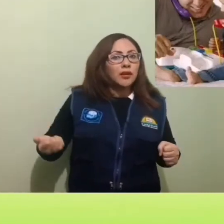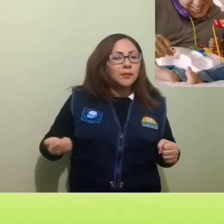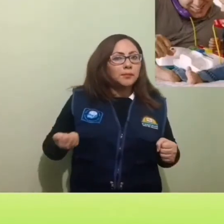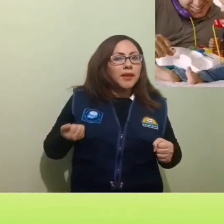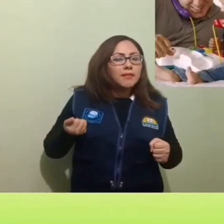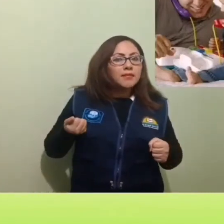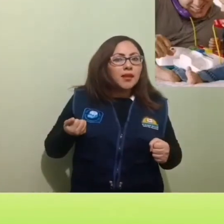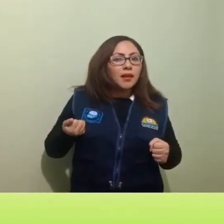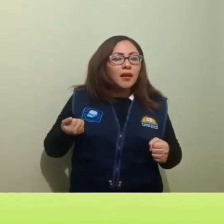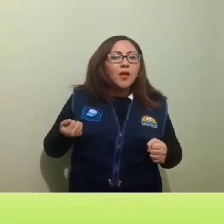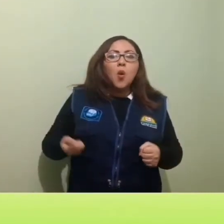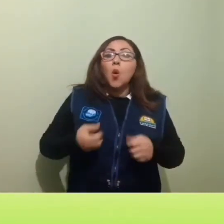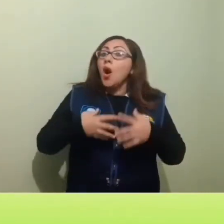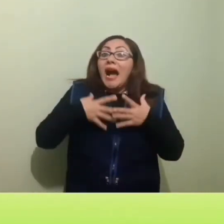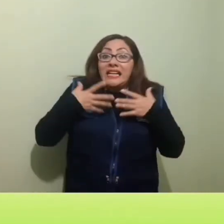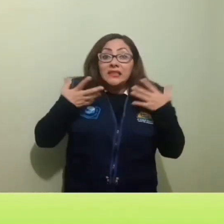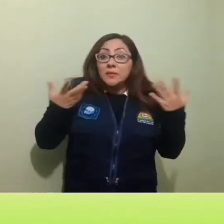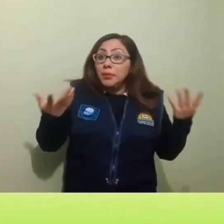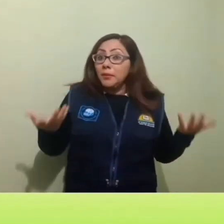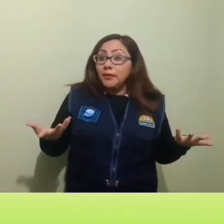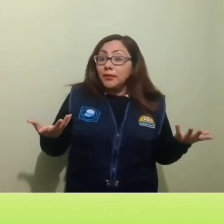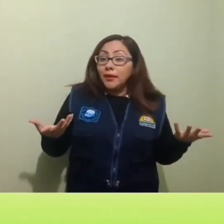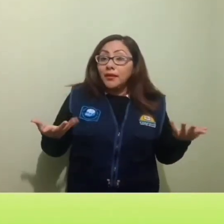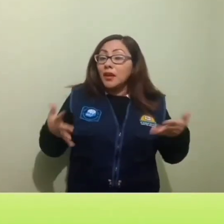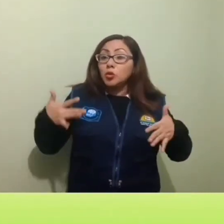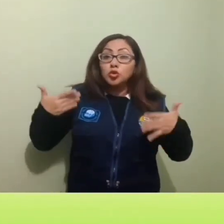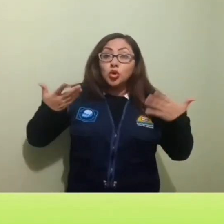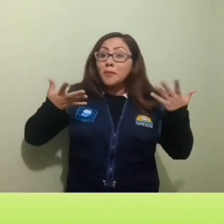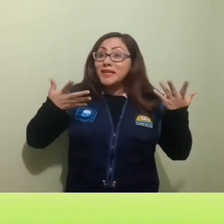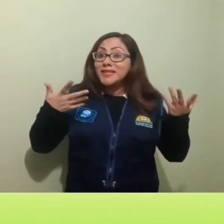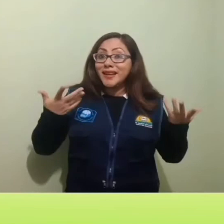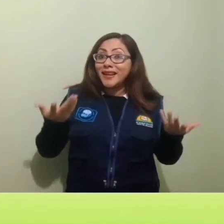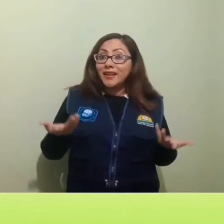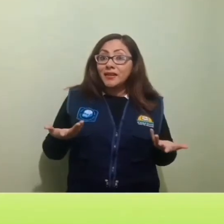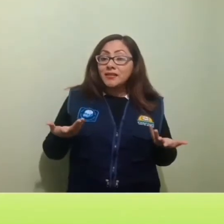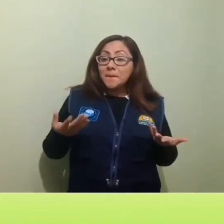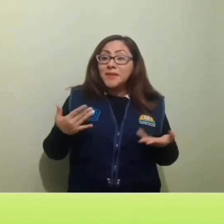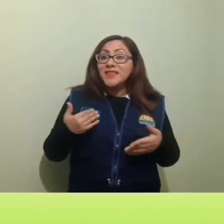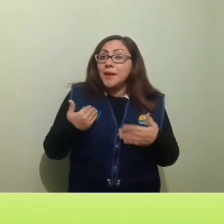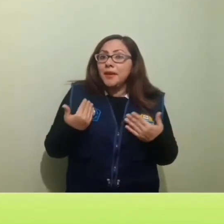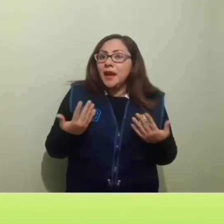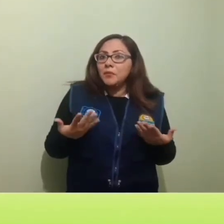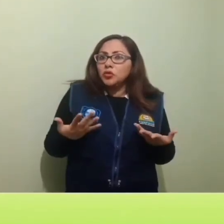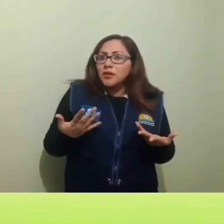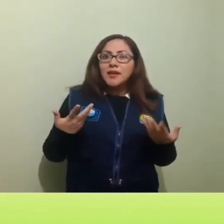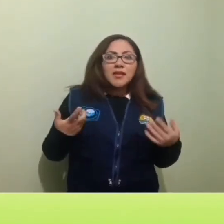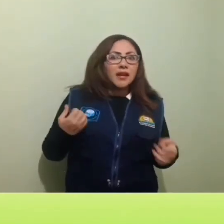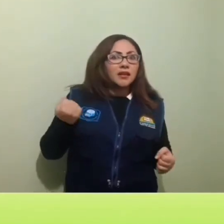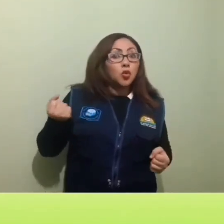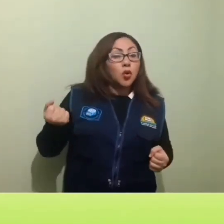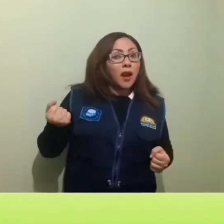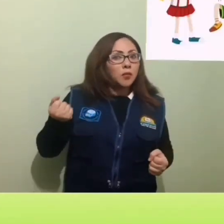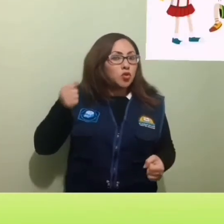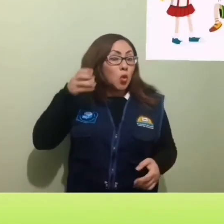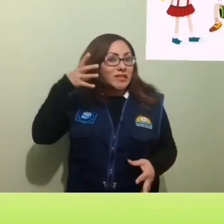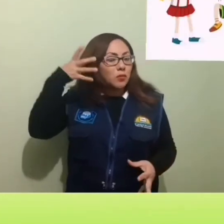ambiente O simplemente damos normas y reglas Y hablamos y articulamos o hacemos